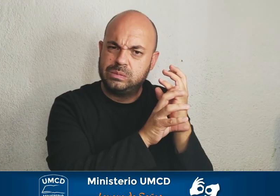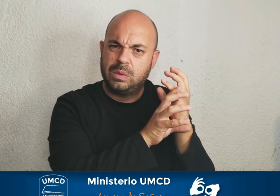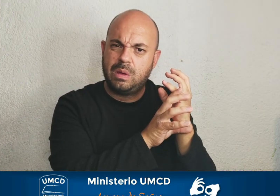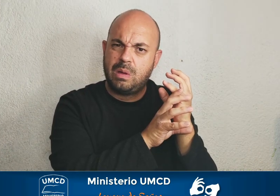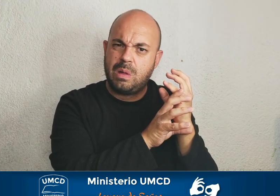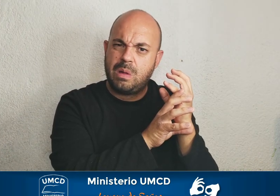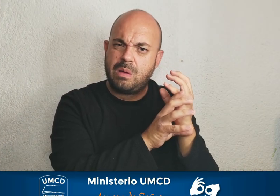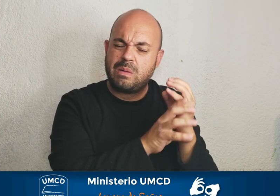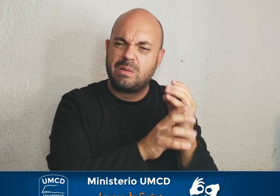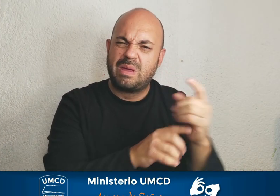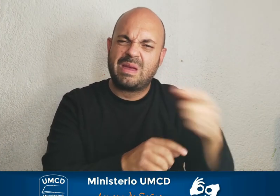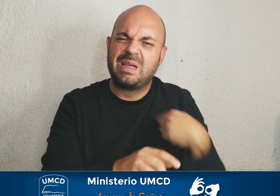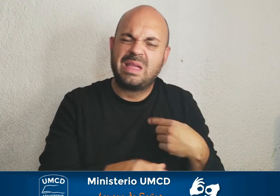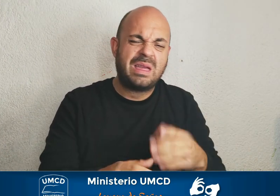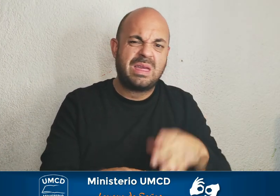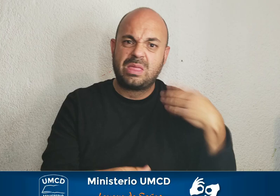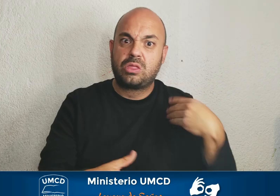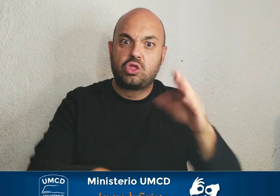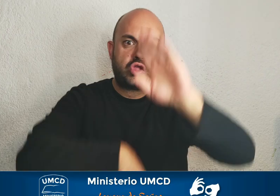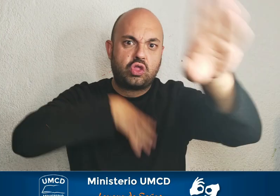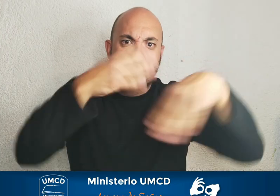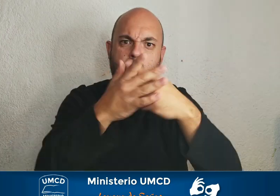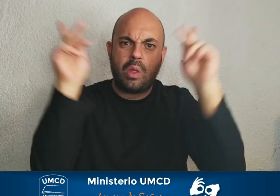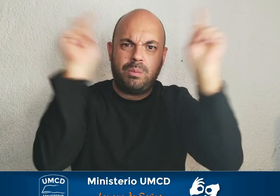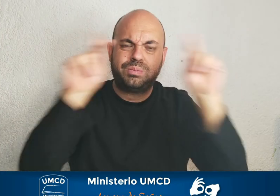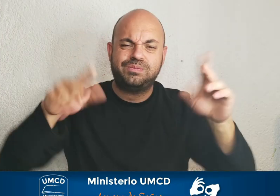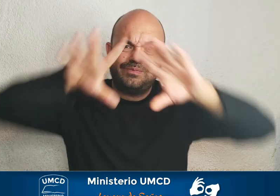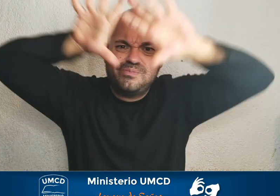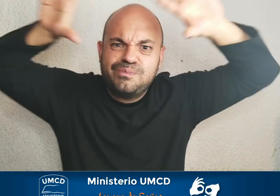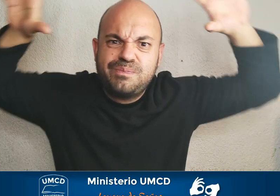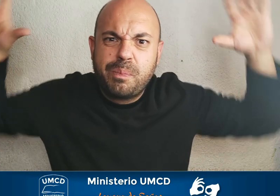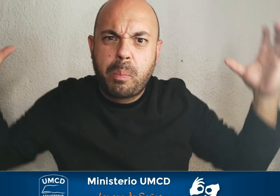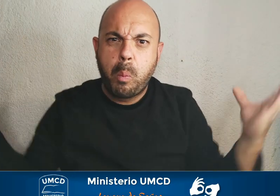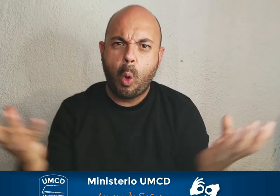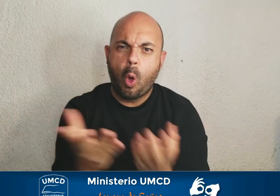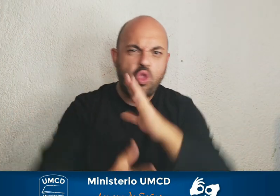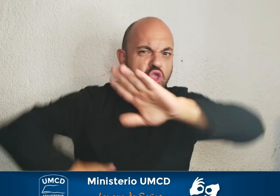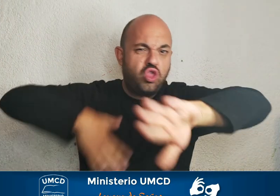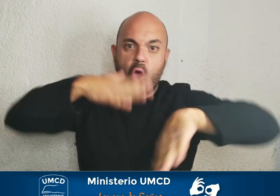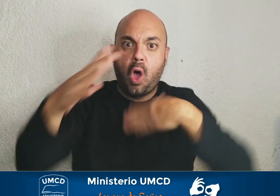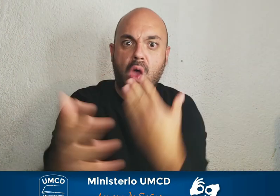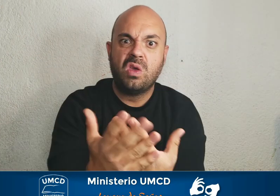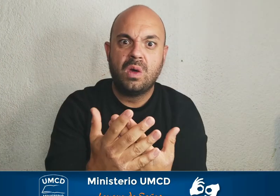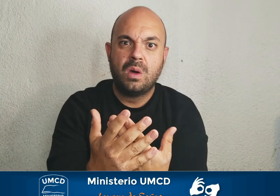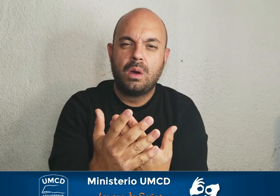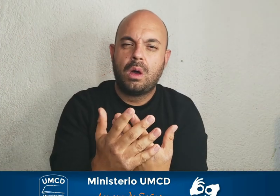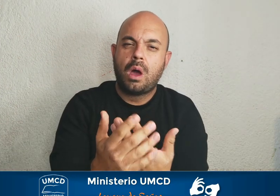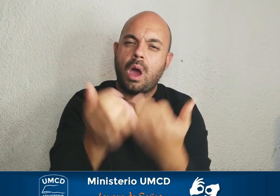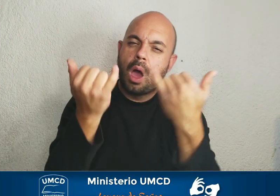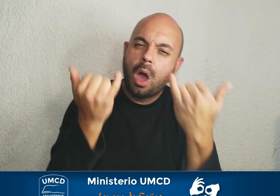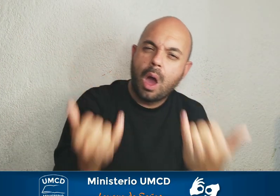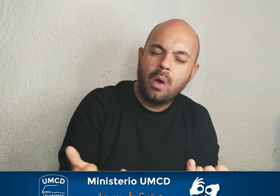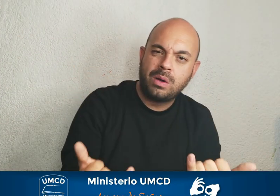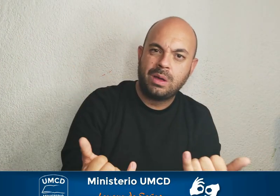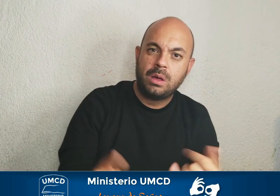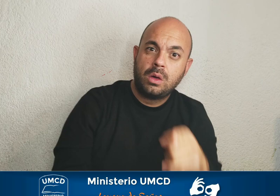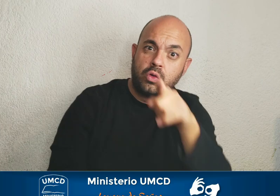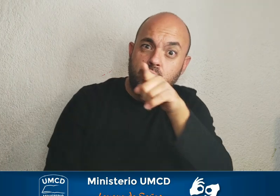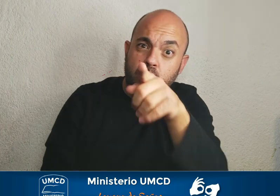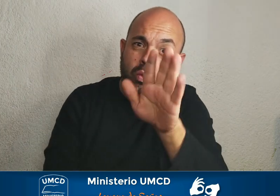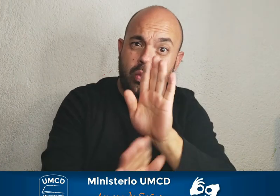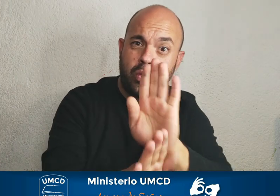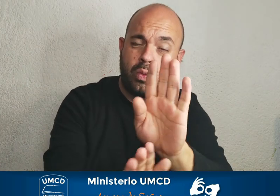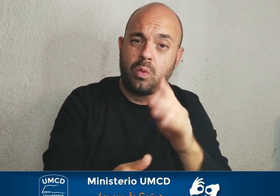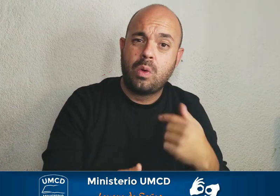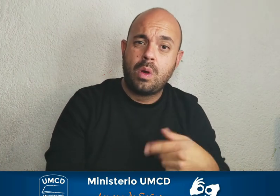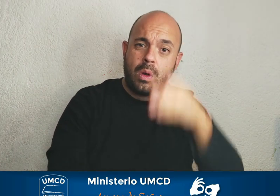Cristo? Él llevaba el peso de nuestros pecados. Ahora, ¿cuán grande puede ser el